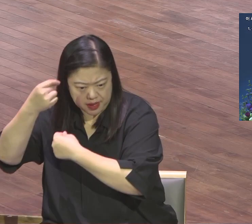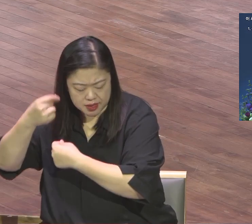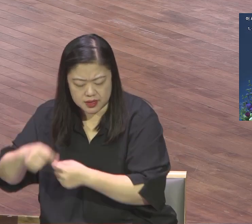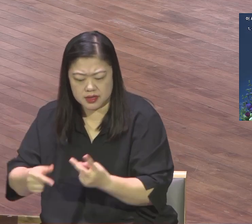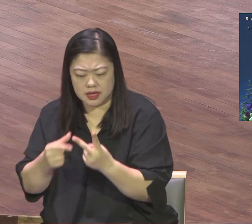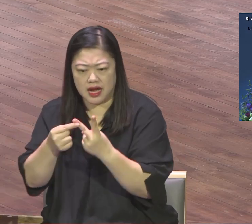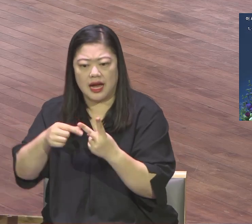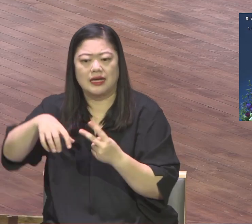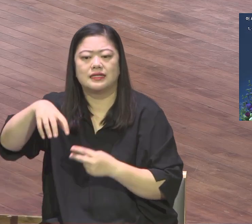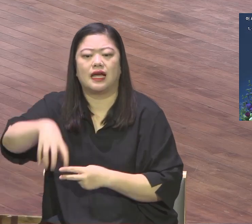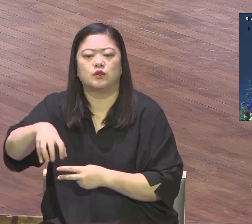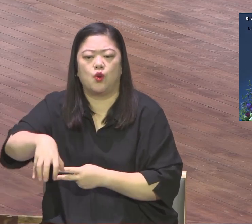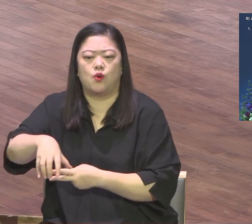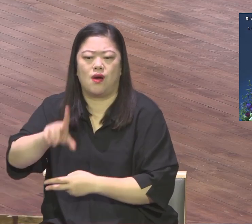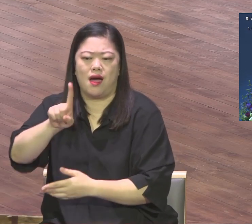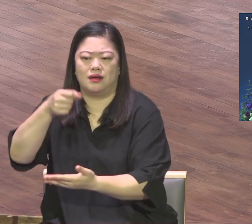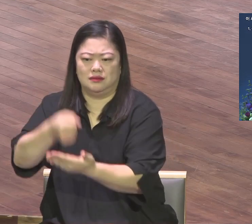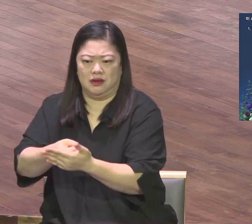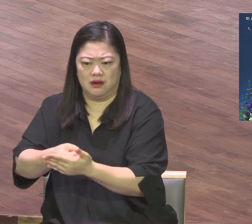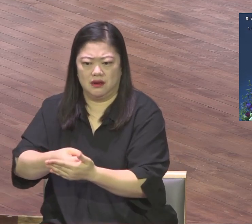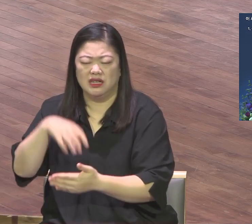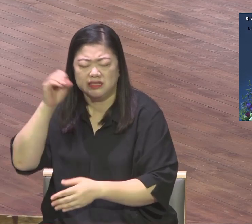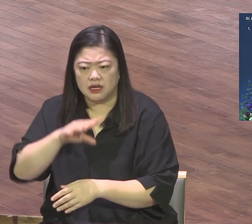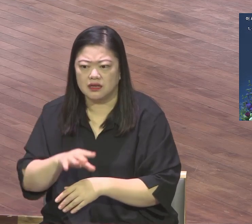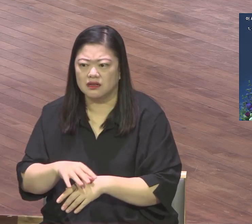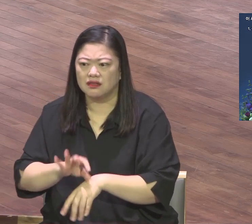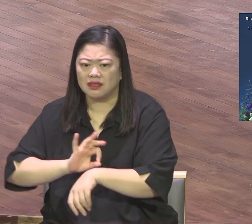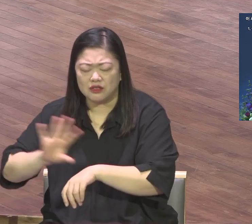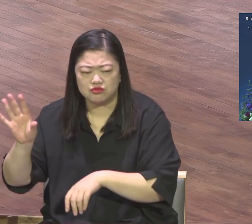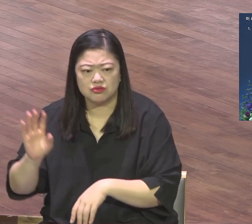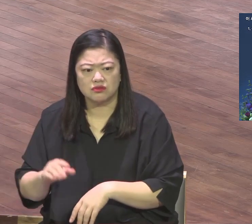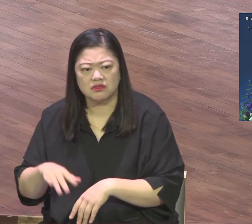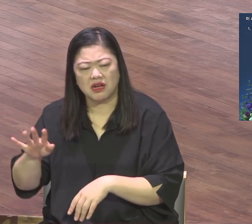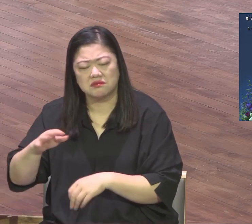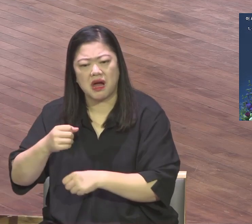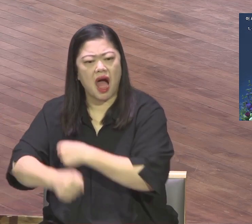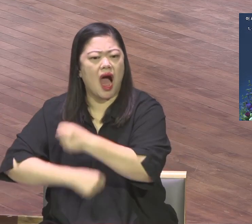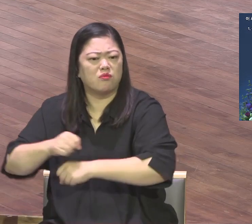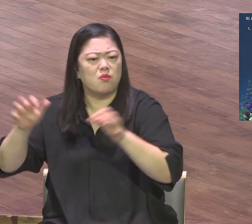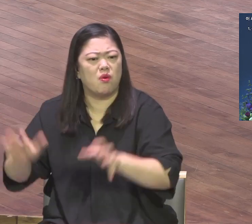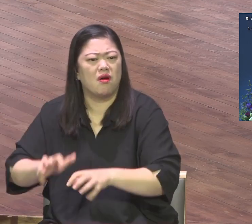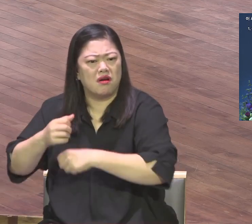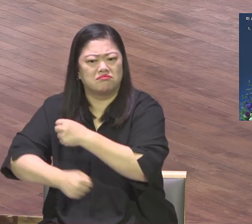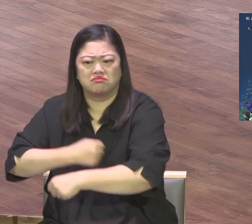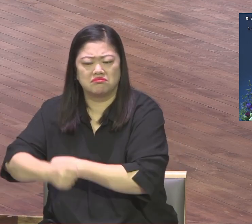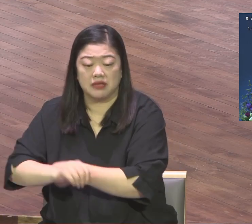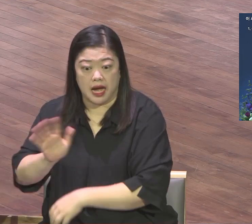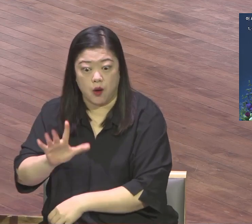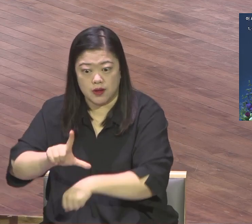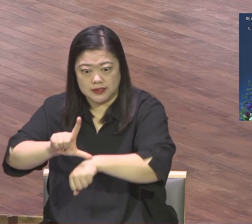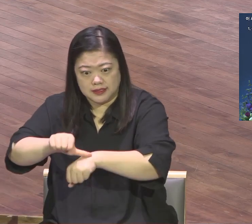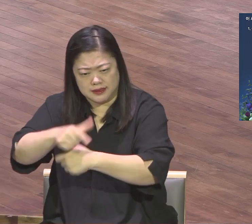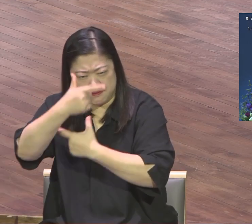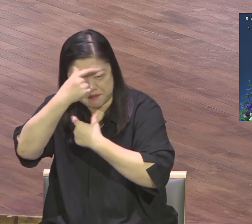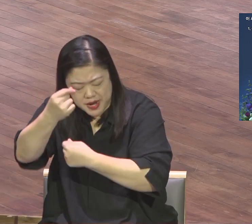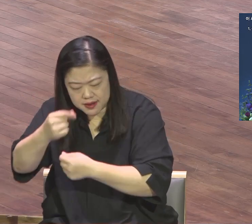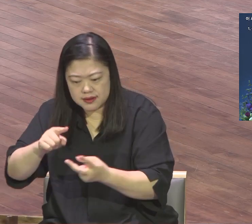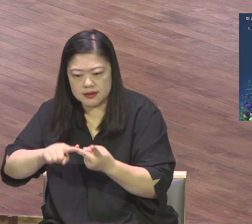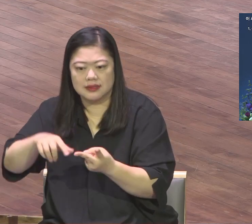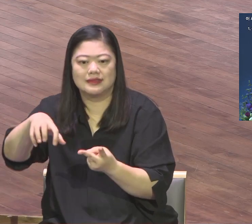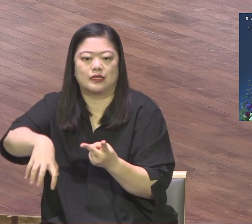있어야 합니다. 정해진 시간과 정해진 장소. 서방 사원에 의하면요, 바울이